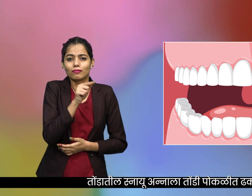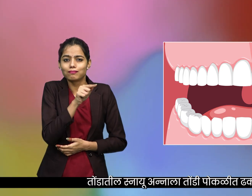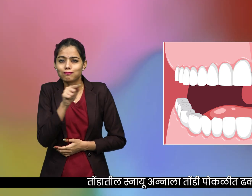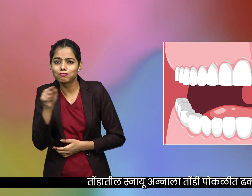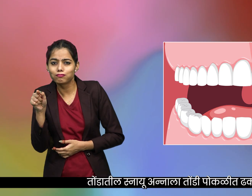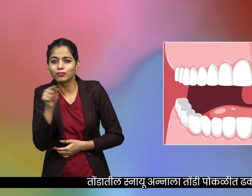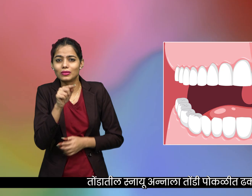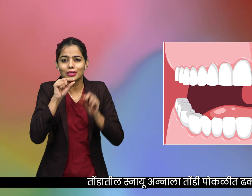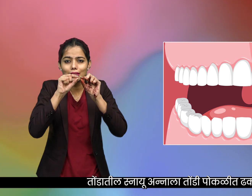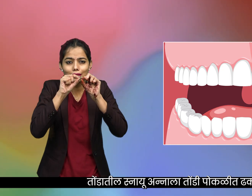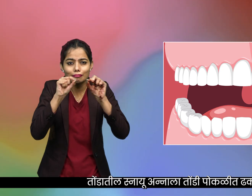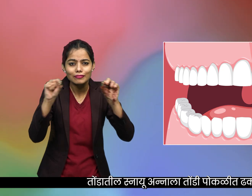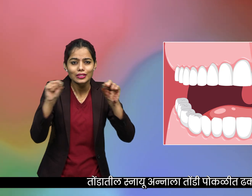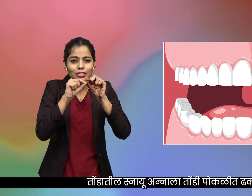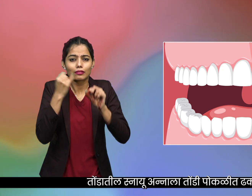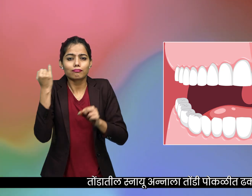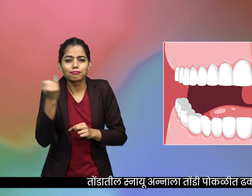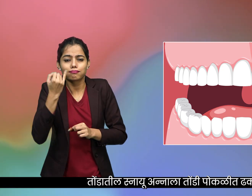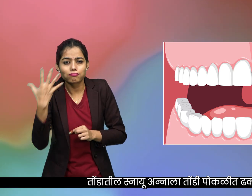तोंडातील स्नायू अन्नाला तोंडी पोकळीत ढकलतात